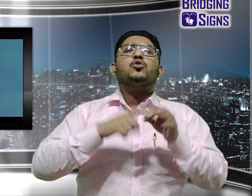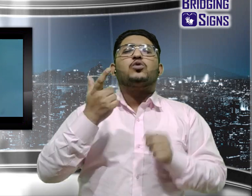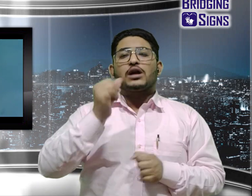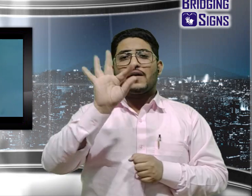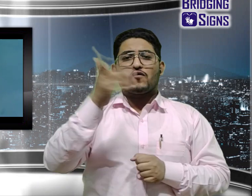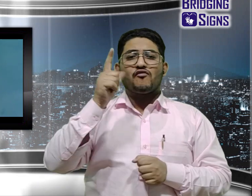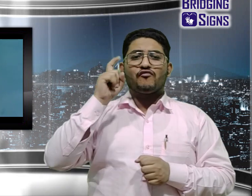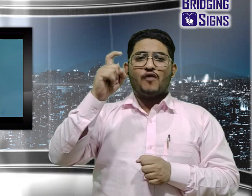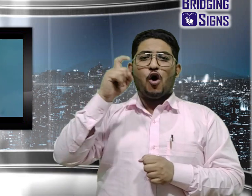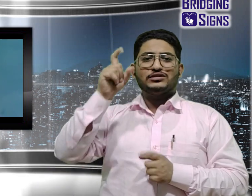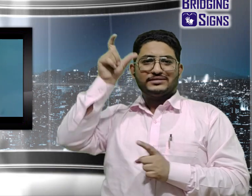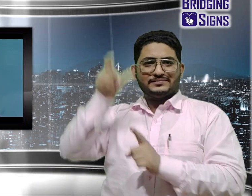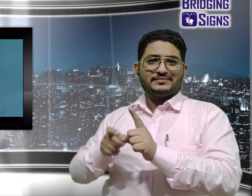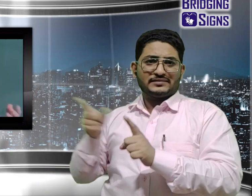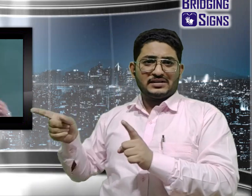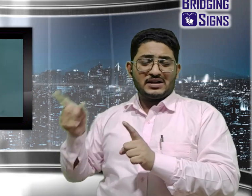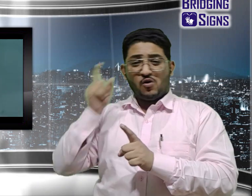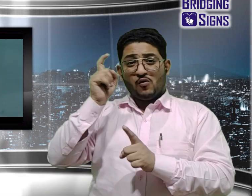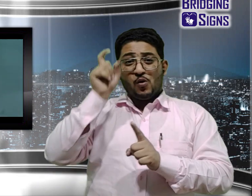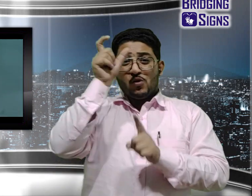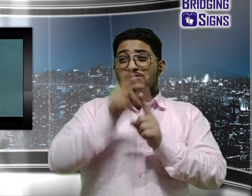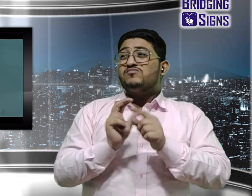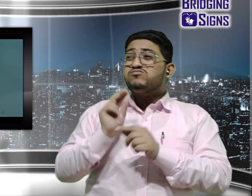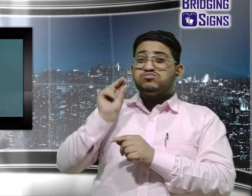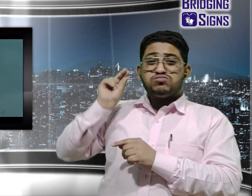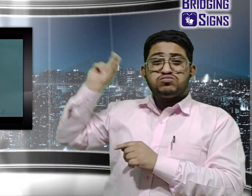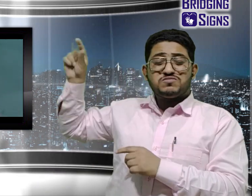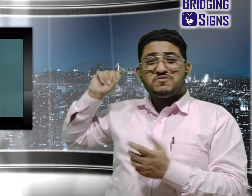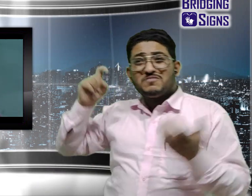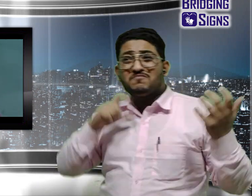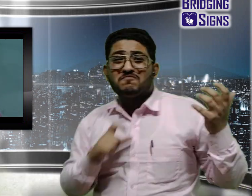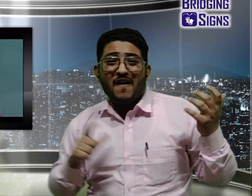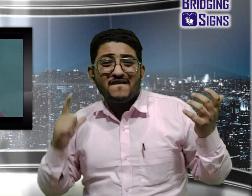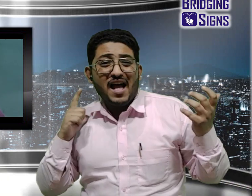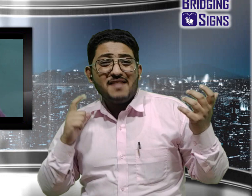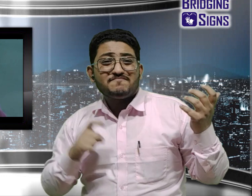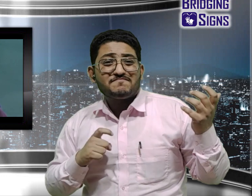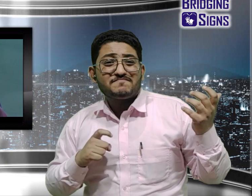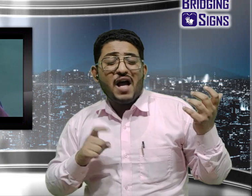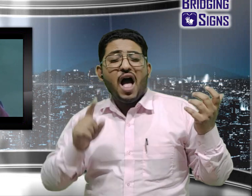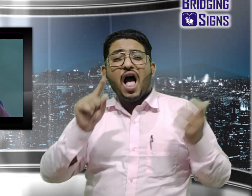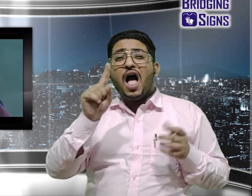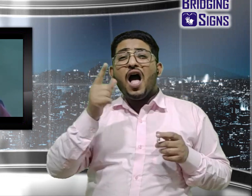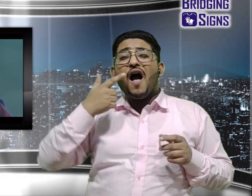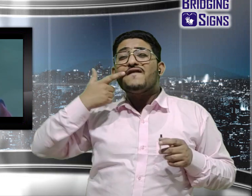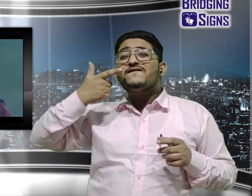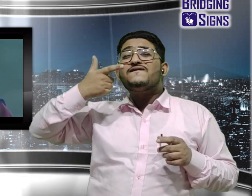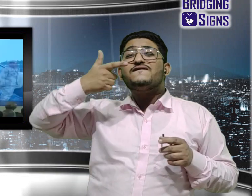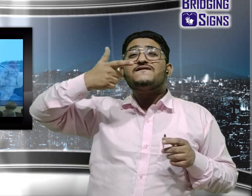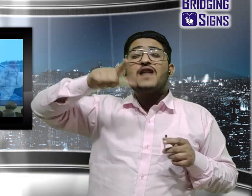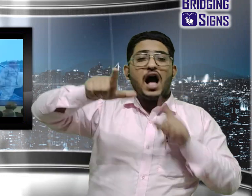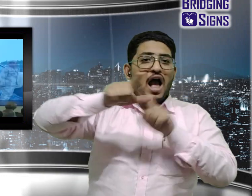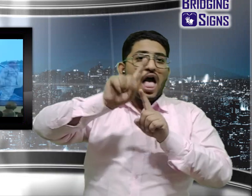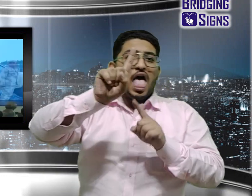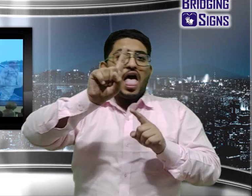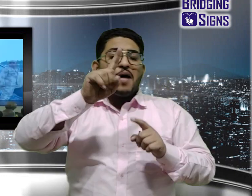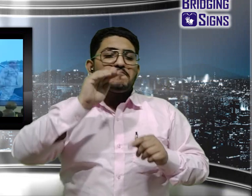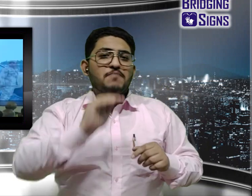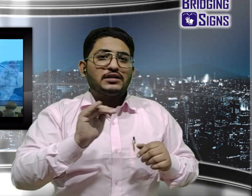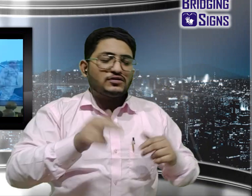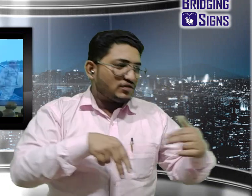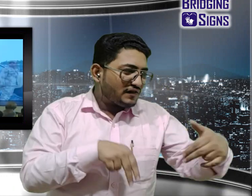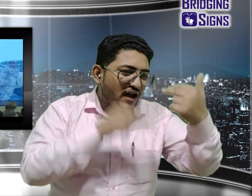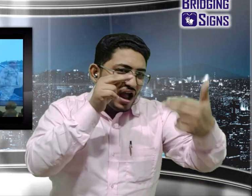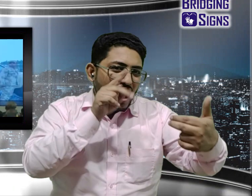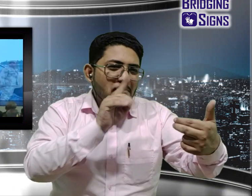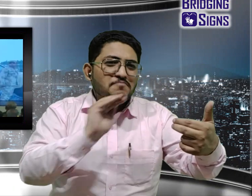फौजी जो सियाचिन में बैठ के सर्व कर रहा है, उसको हफ्ते में एक अपॉर्चुनिटी मिलती है अपने बच्चों से बात करने की,